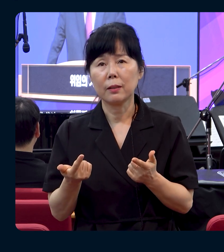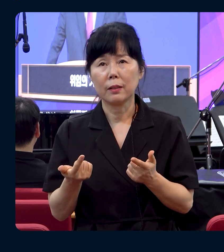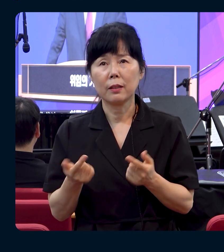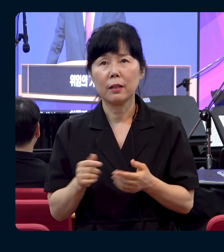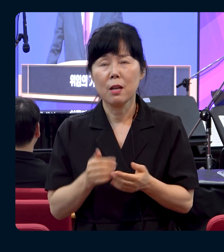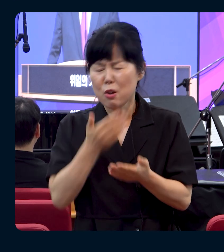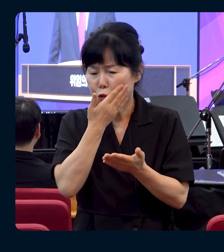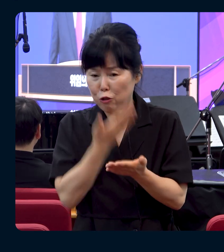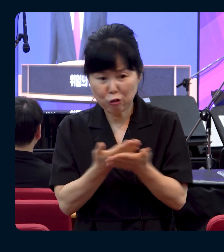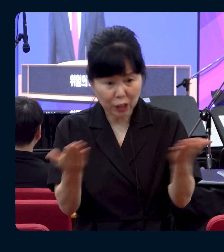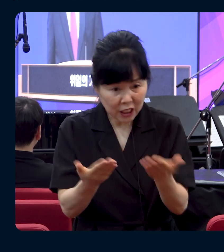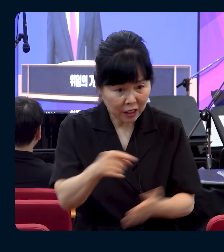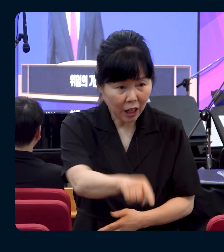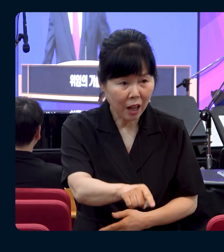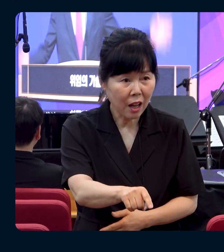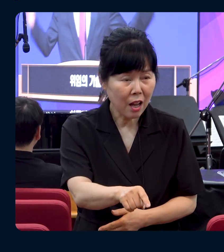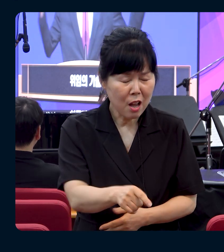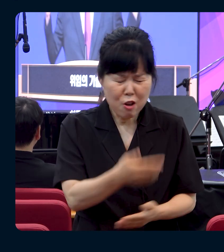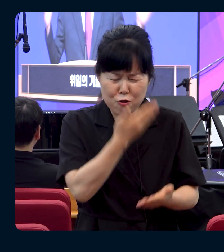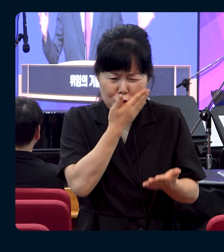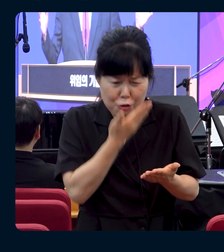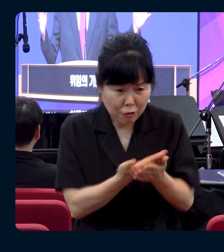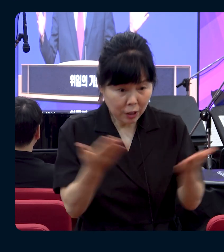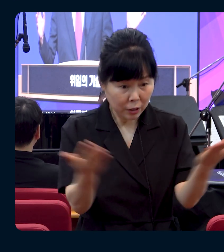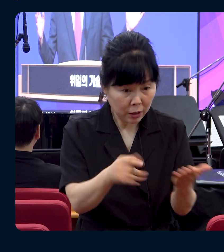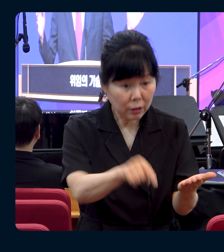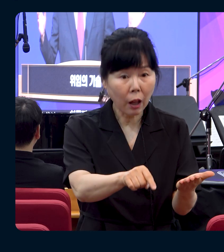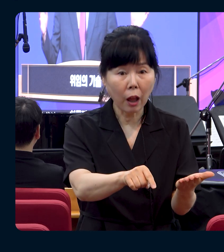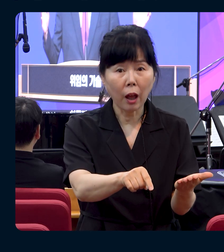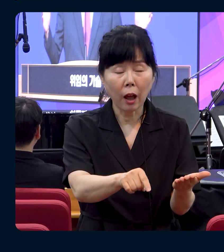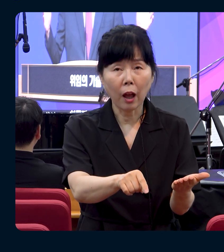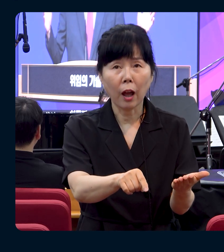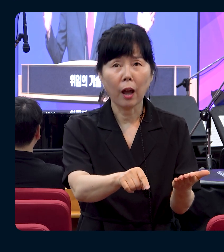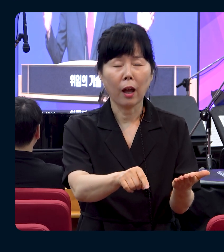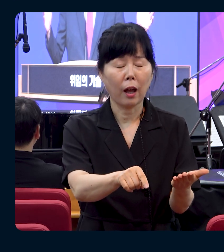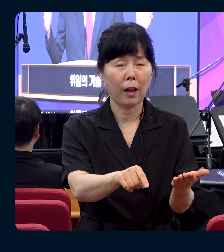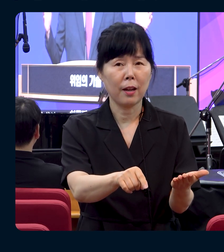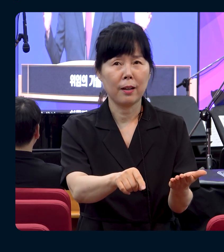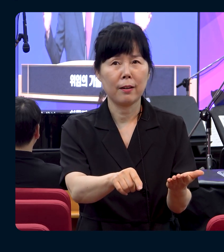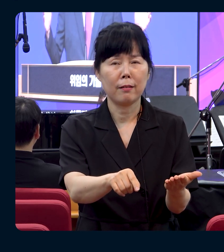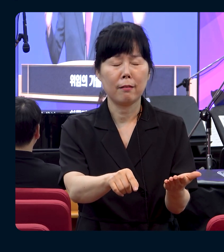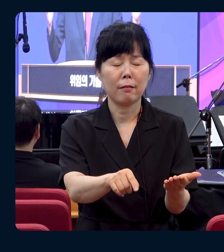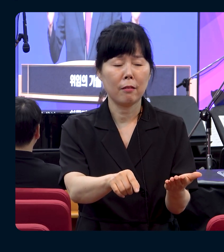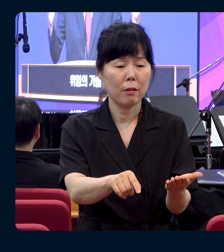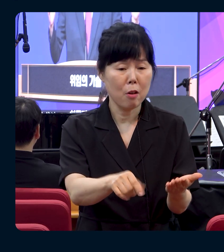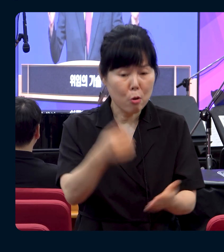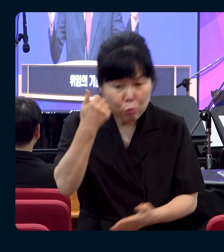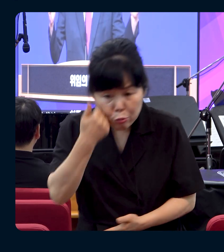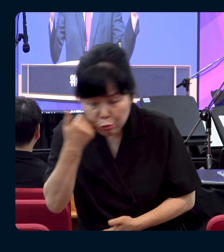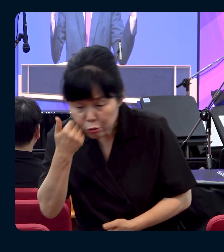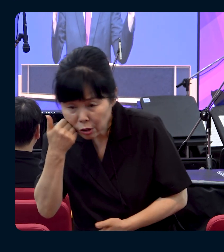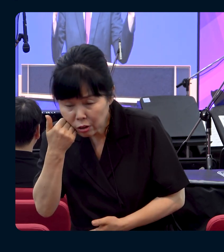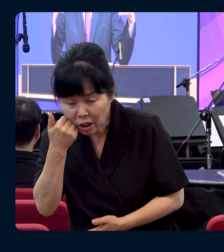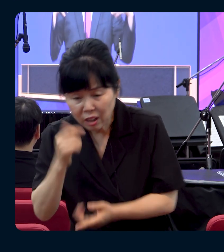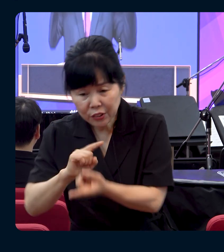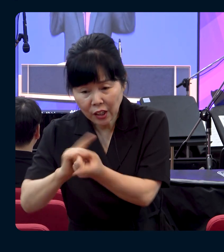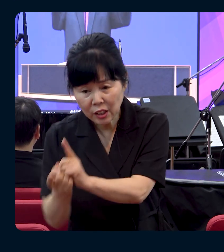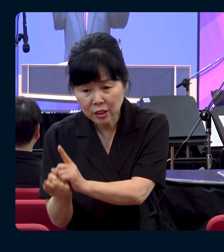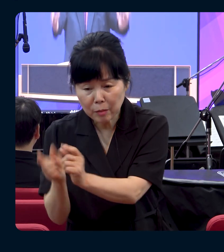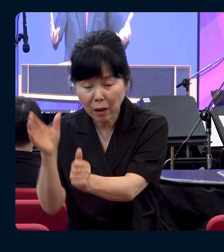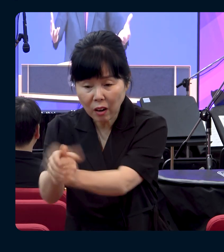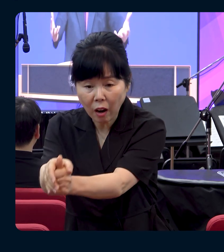특히 중요한 일, 정말 중요한 일을 갖다가 어떤 사람한테 자기 자신을